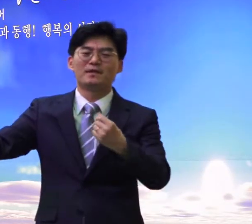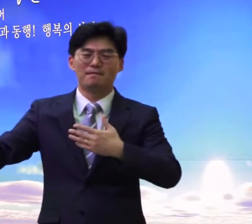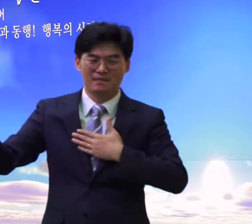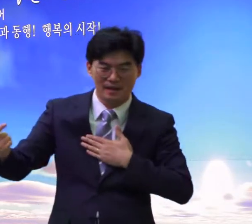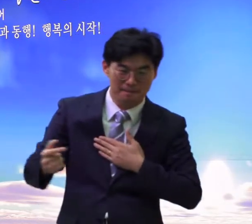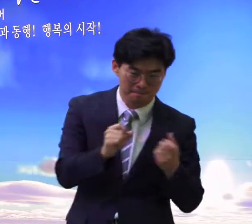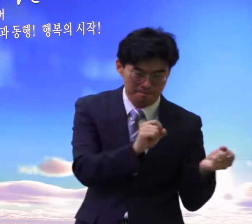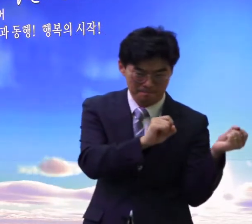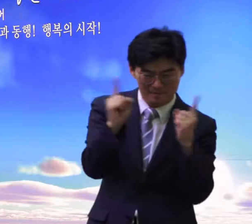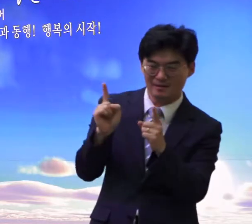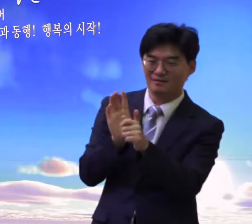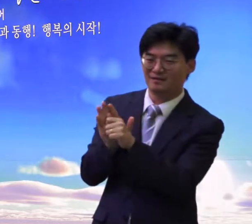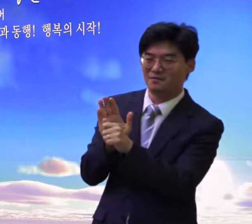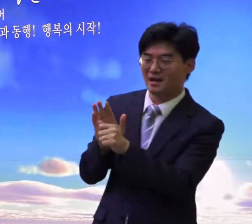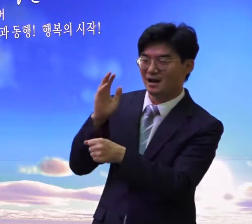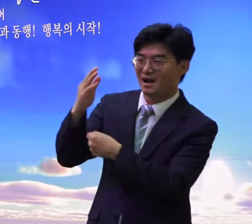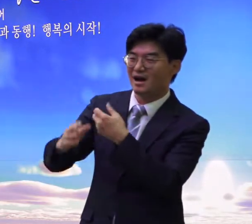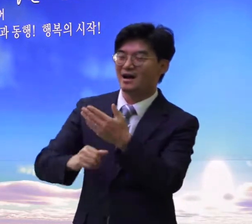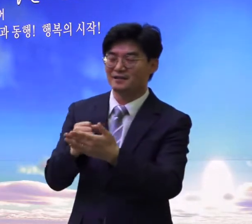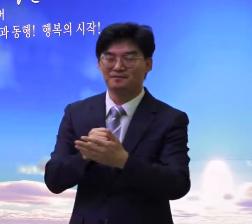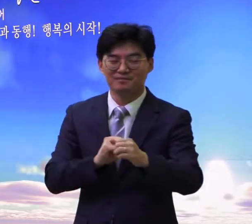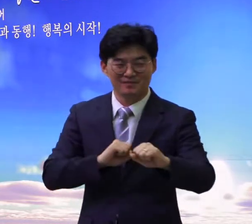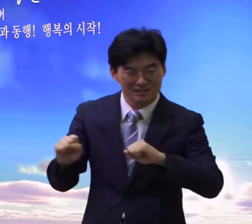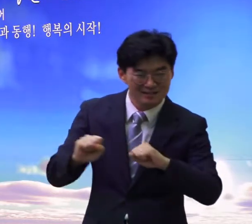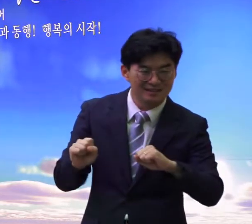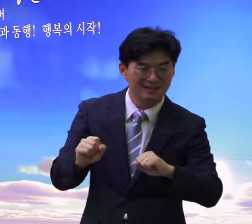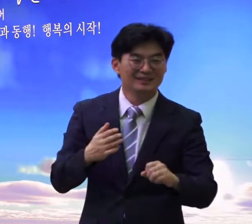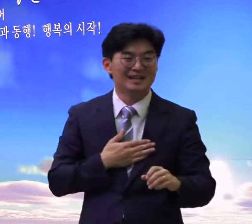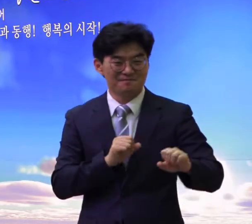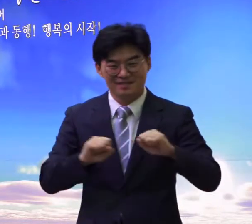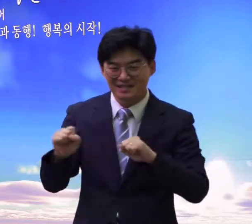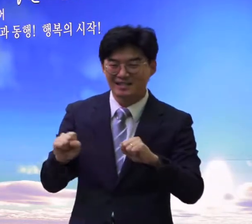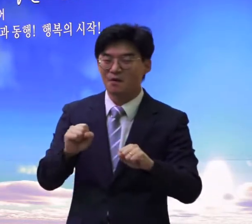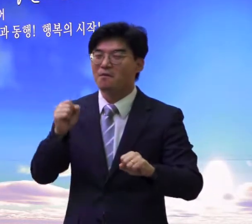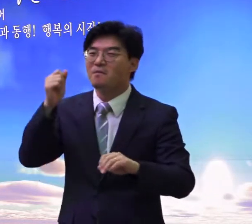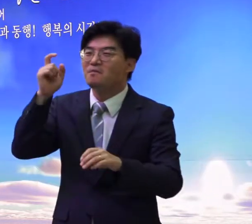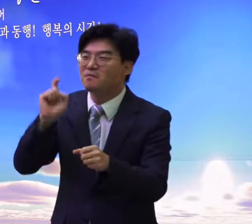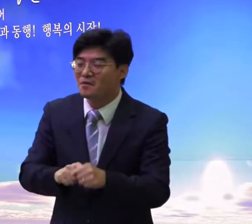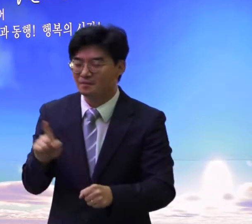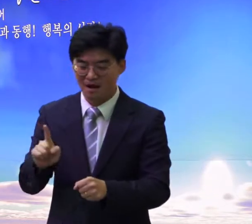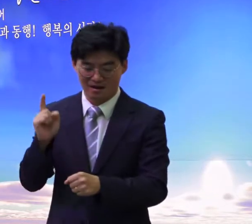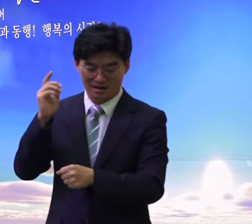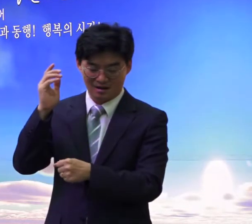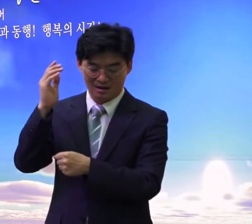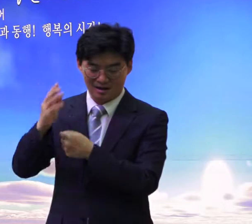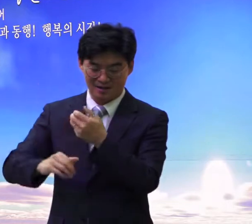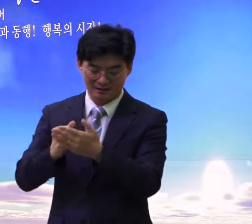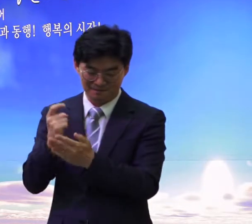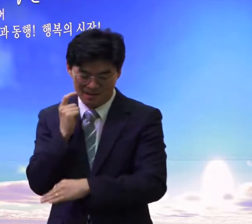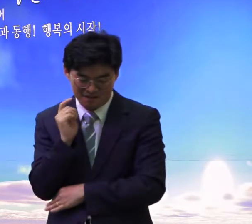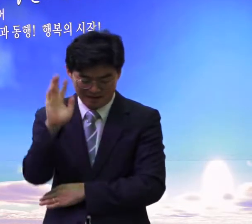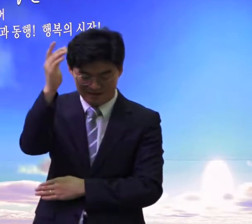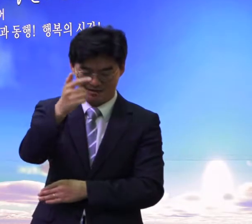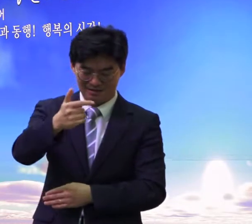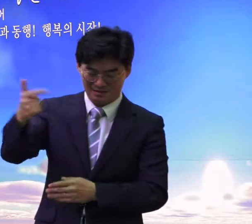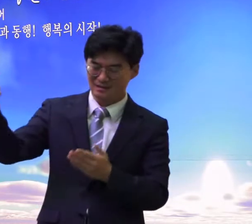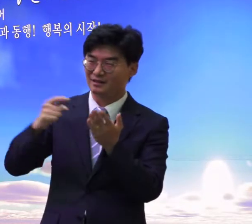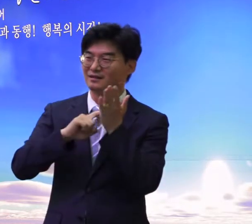여러분, 이 고백이 하나님께 드리는 이 노래와 이 찬양과 이 기도가 다윗이 최고의